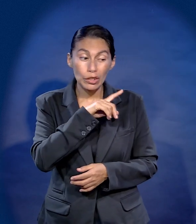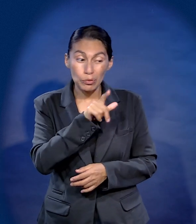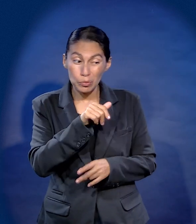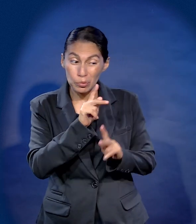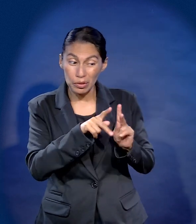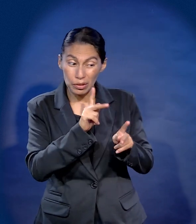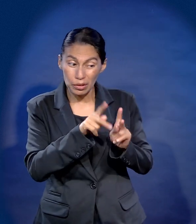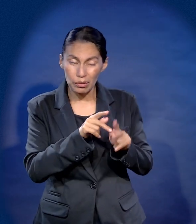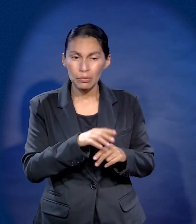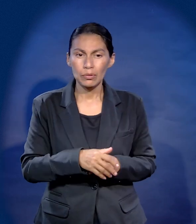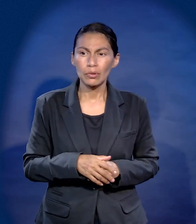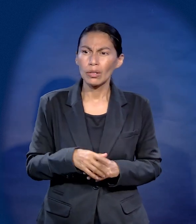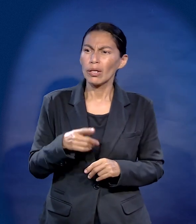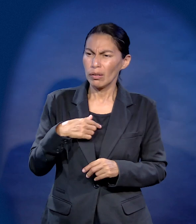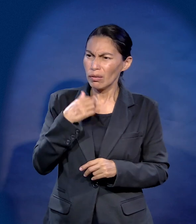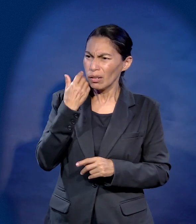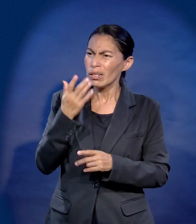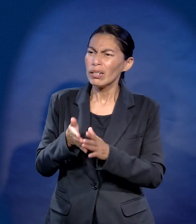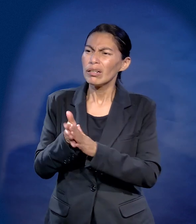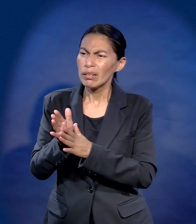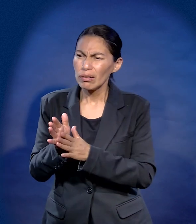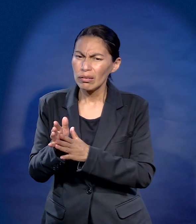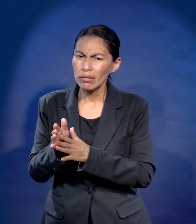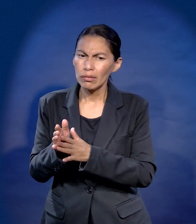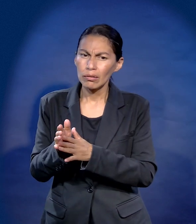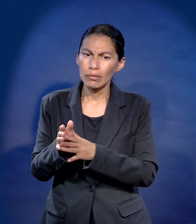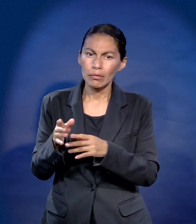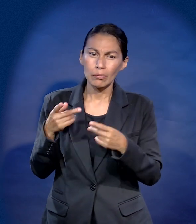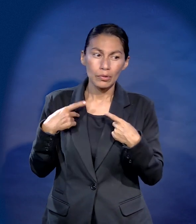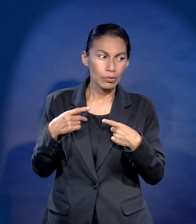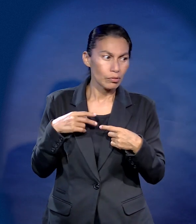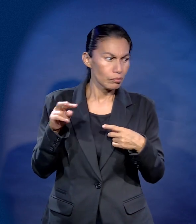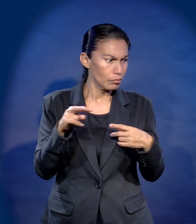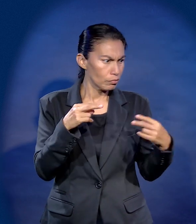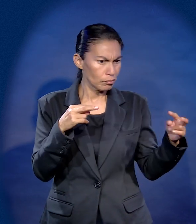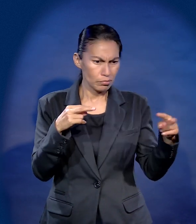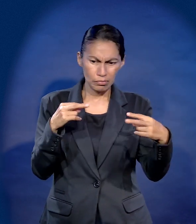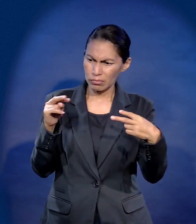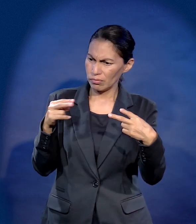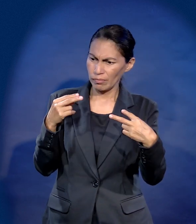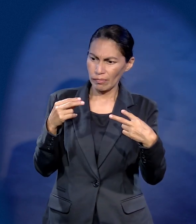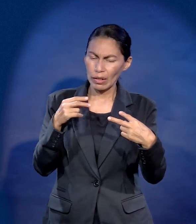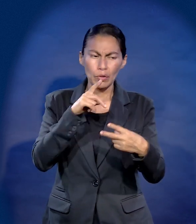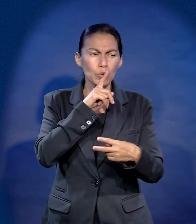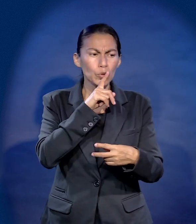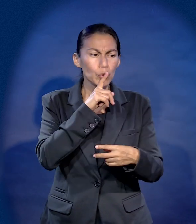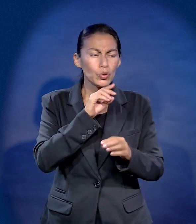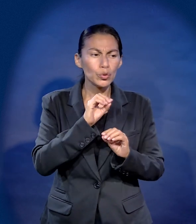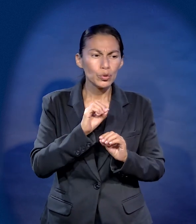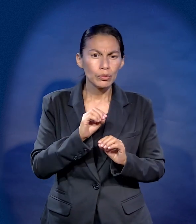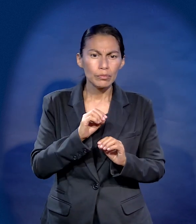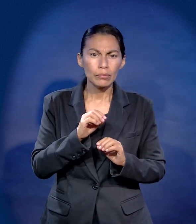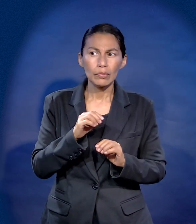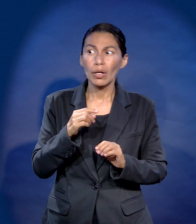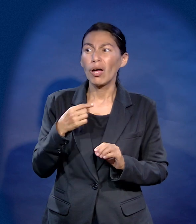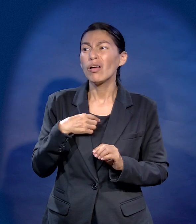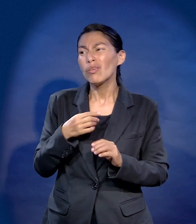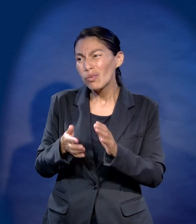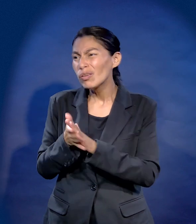qué? Al rato hablamos, pero yo quiero ir. Y empezamos, la gente empezó a voltear.